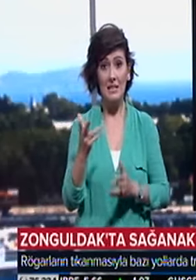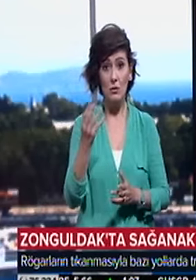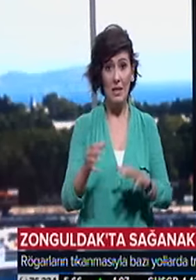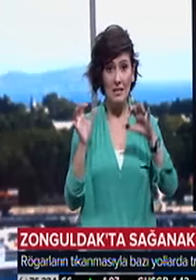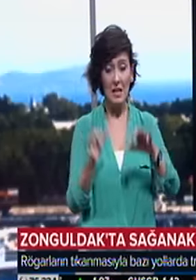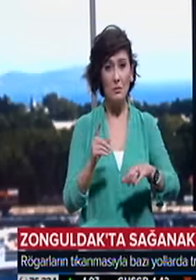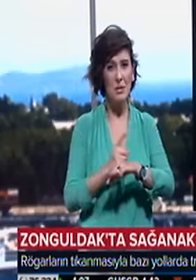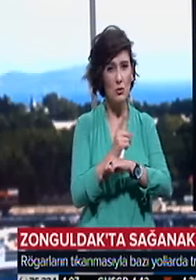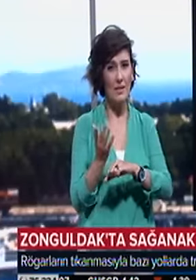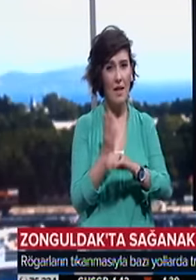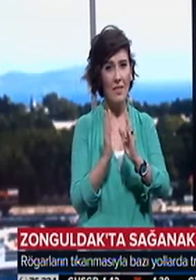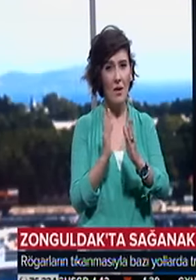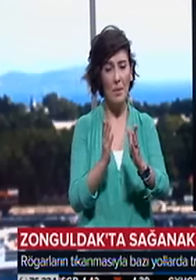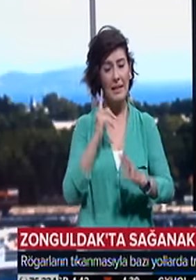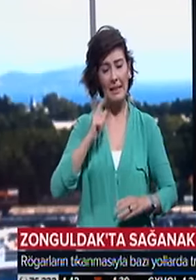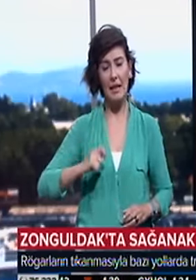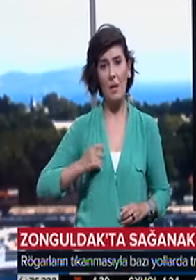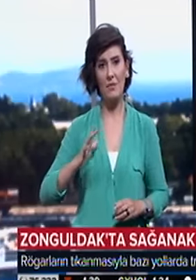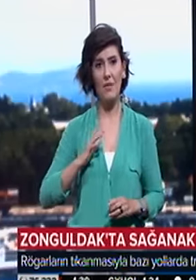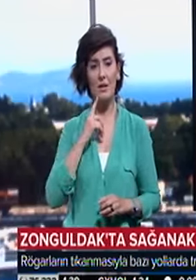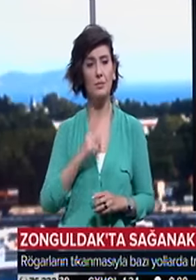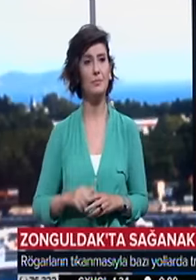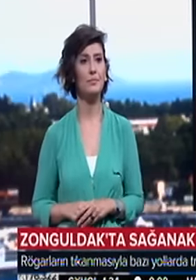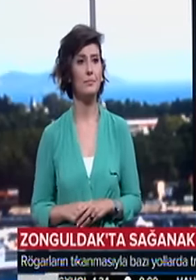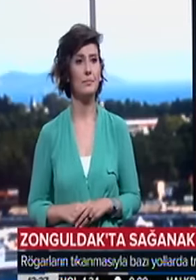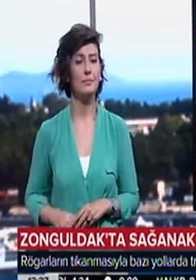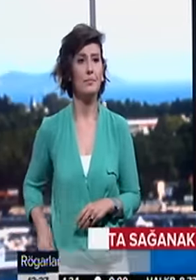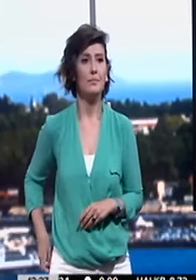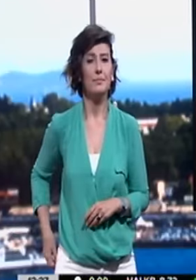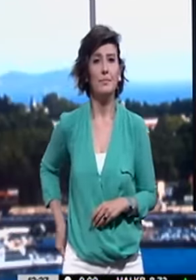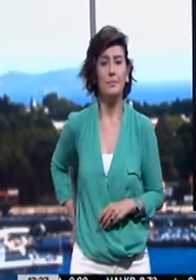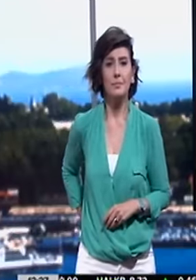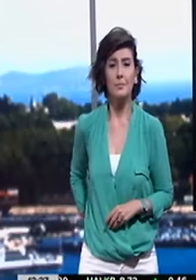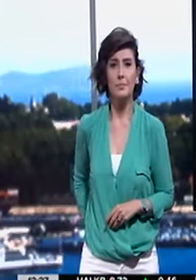Kentte etkili olan yağışın bir süre daha devam edeceği tahmin ediliyor.